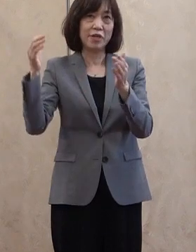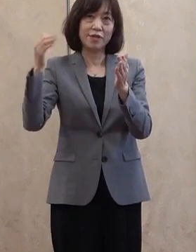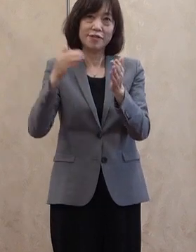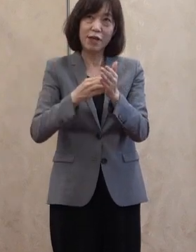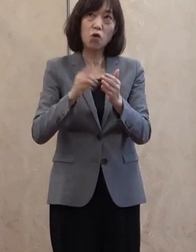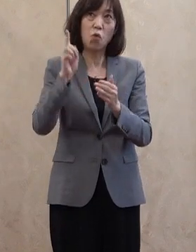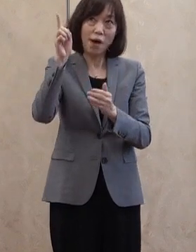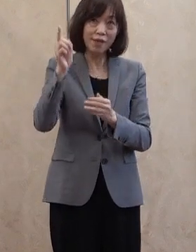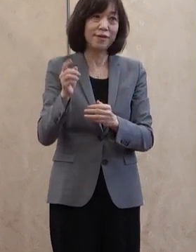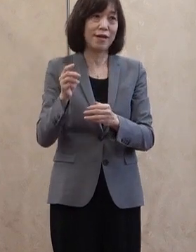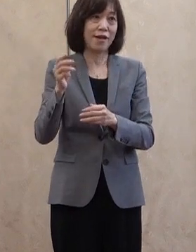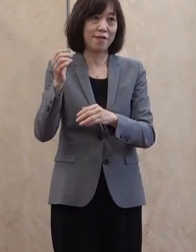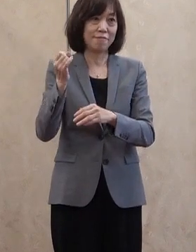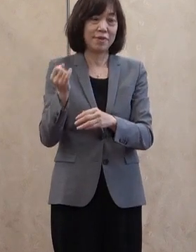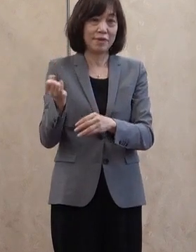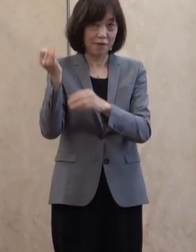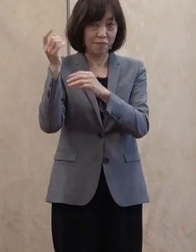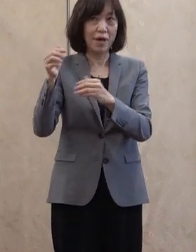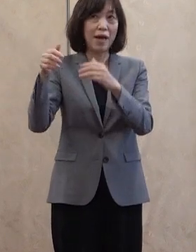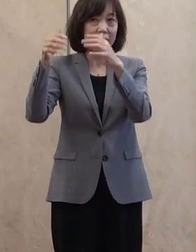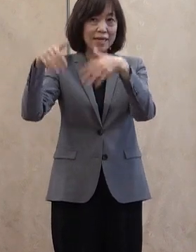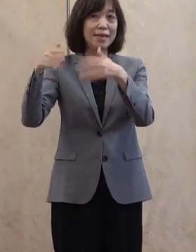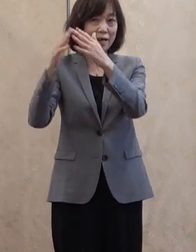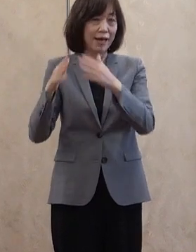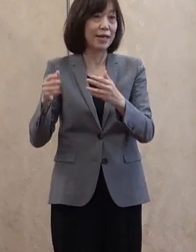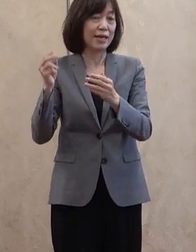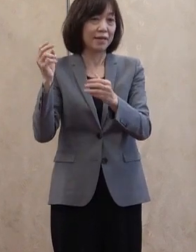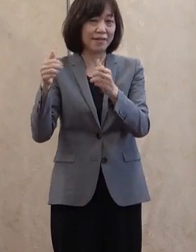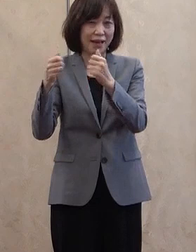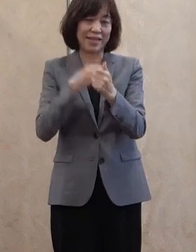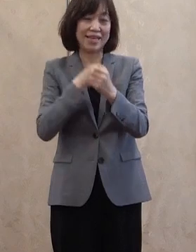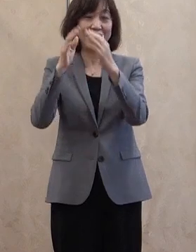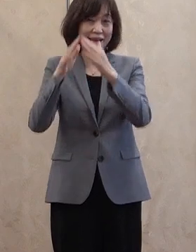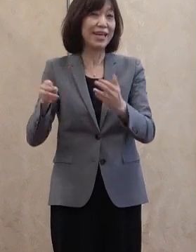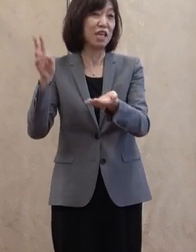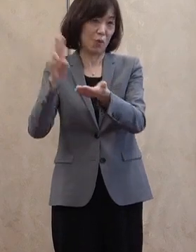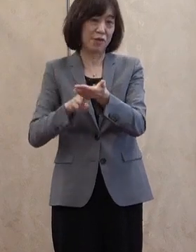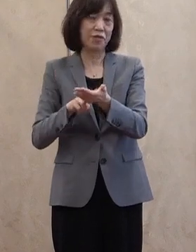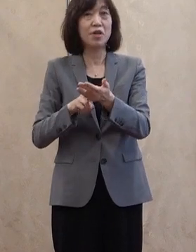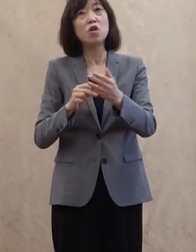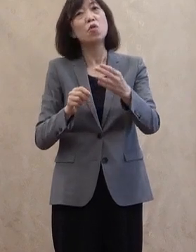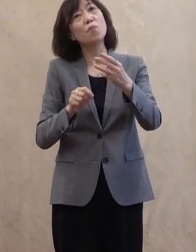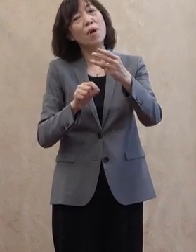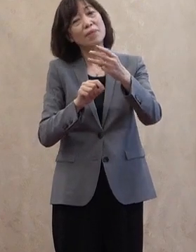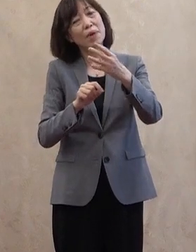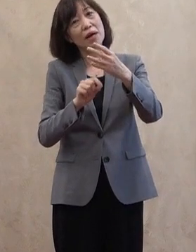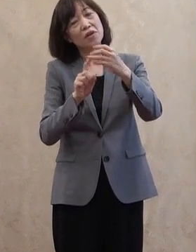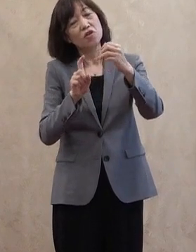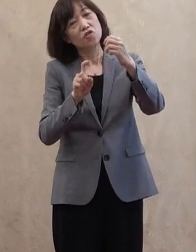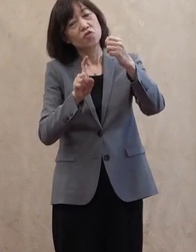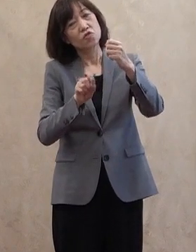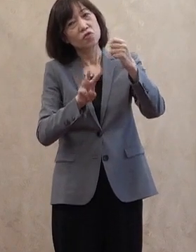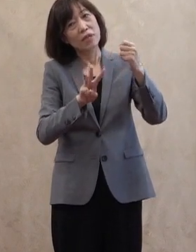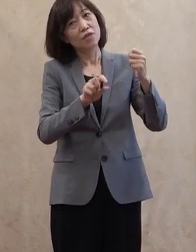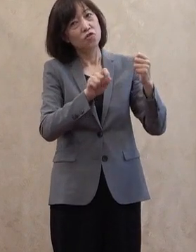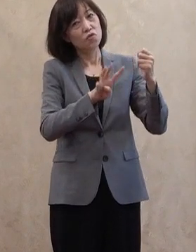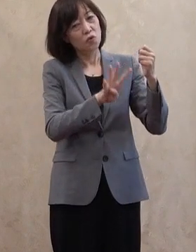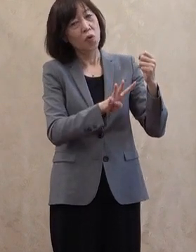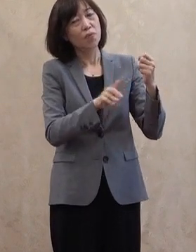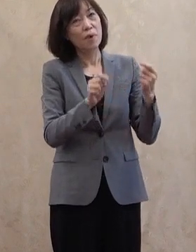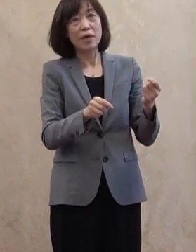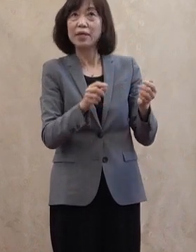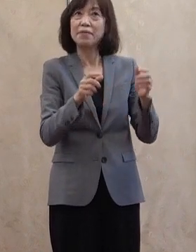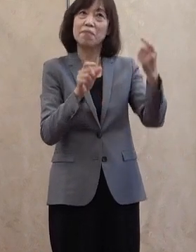会が決めるということになると思います。まあ、13日14日と非常に日がありませんので、そんなに日程はかけられないと思い